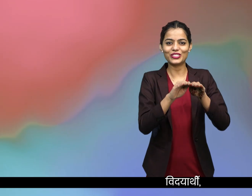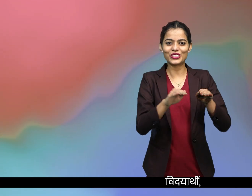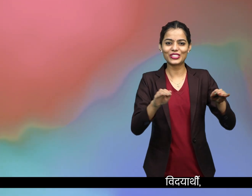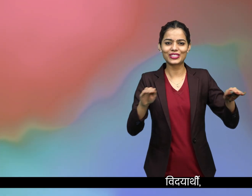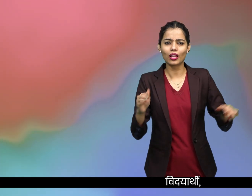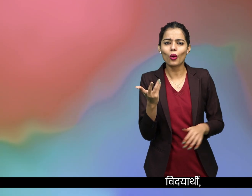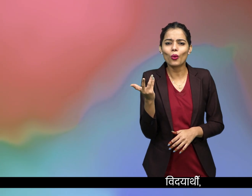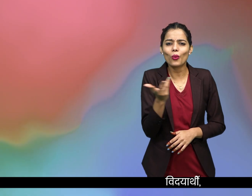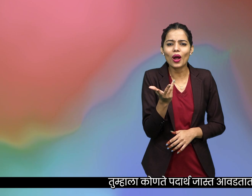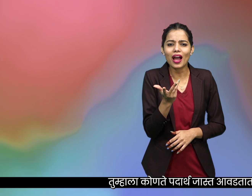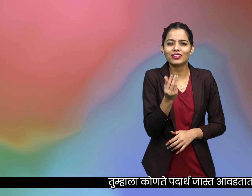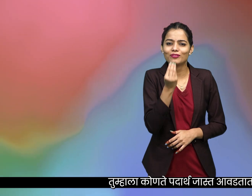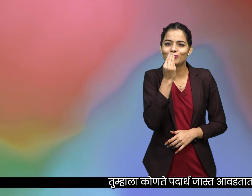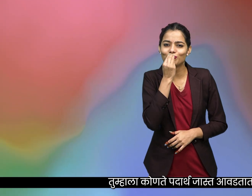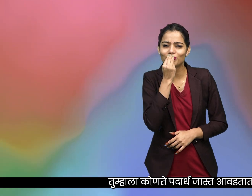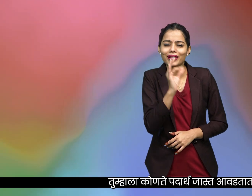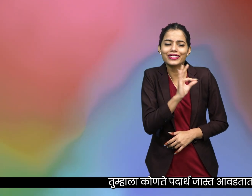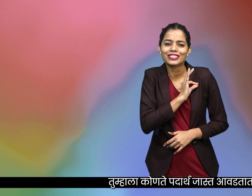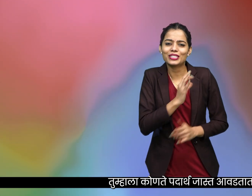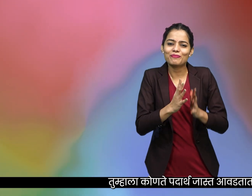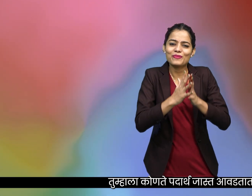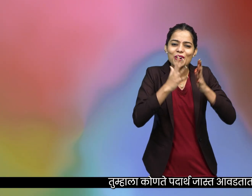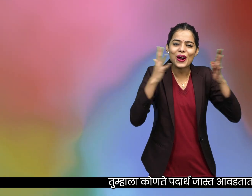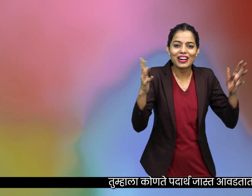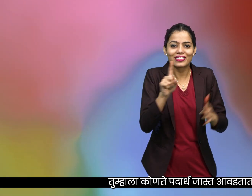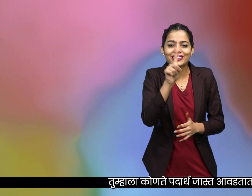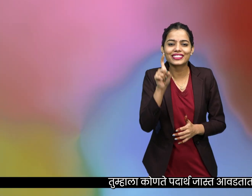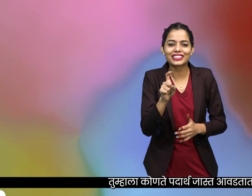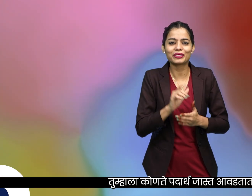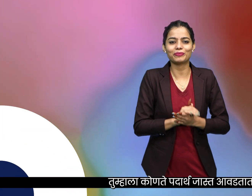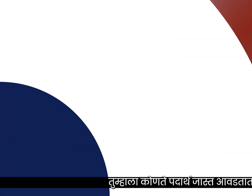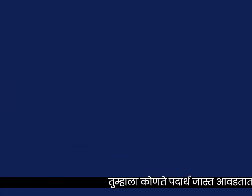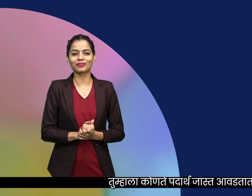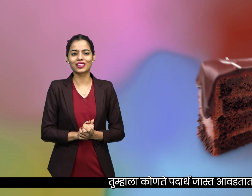विद्यार्थी, तुम्हाला कोणते पदार्थ जास्त आवडतात?